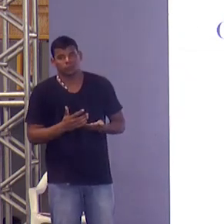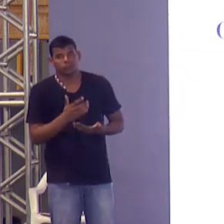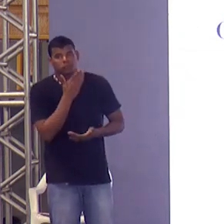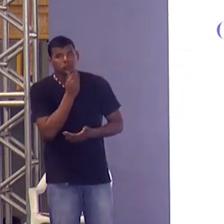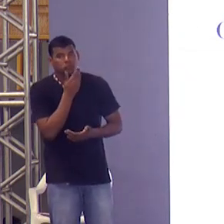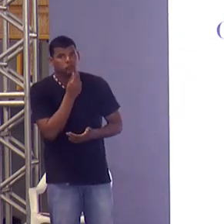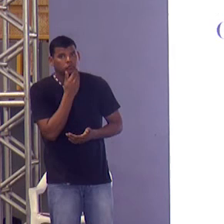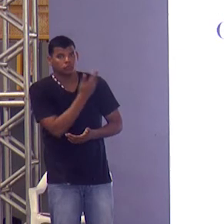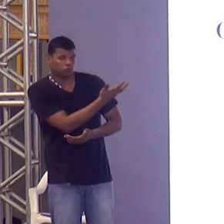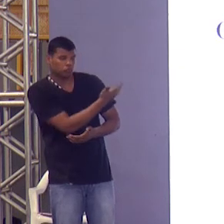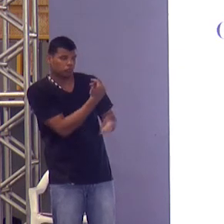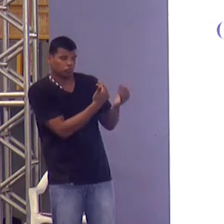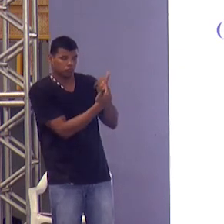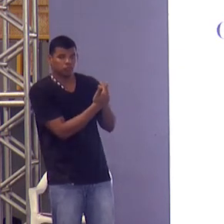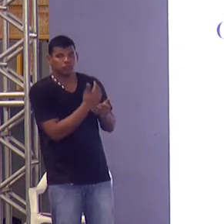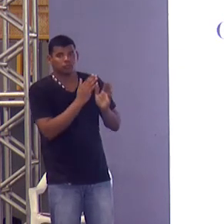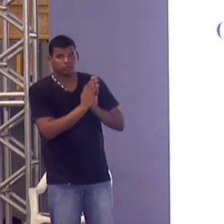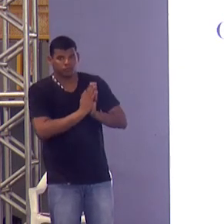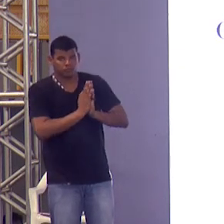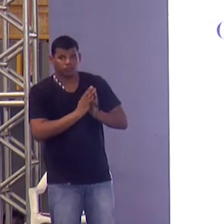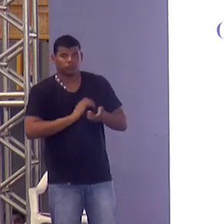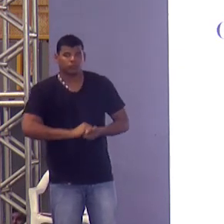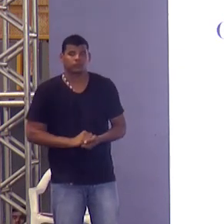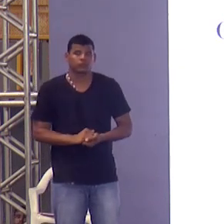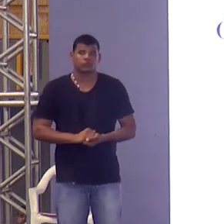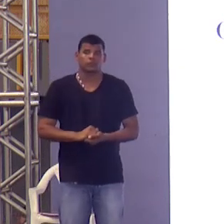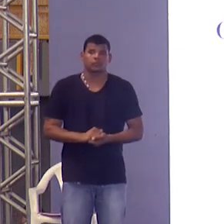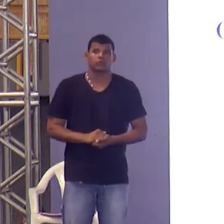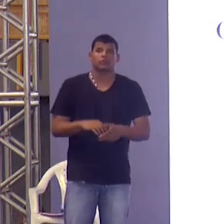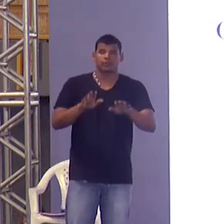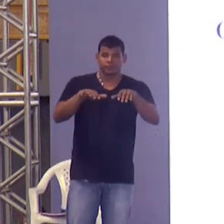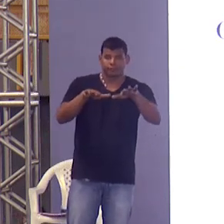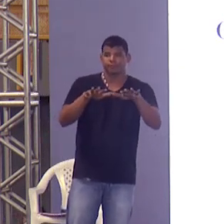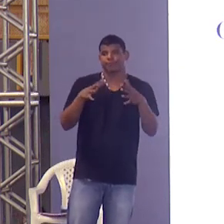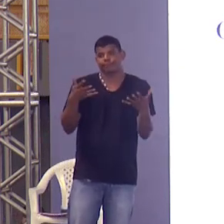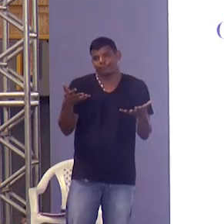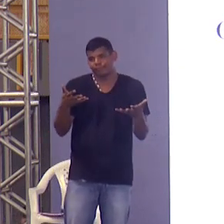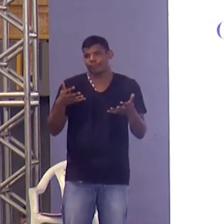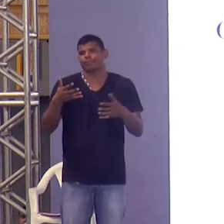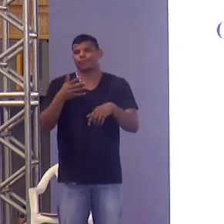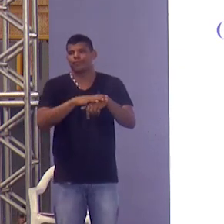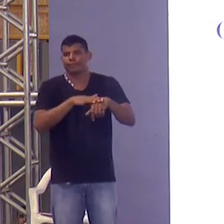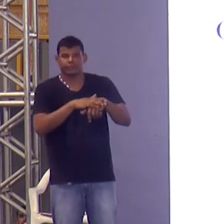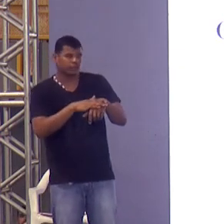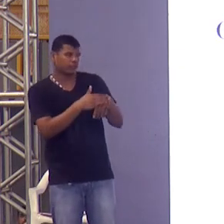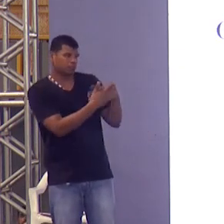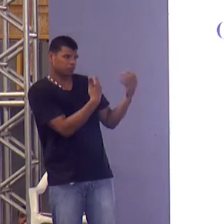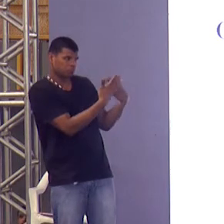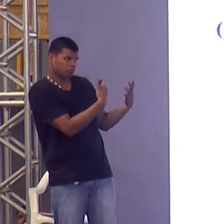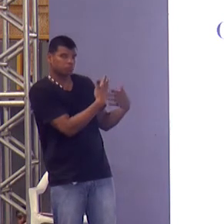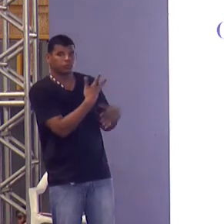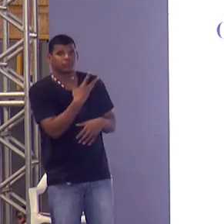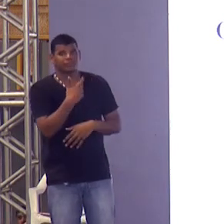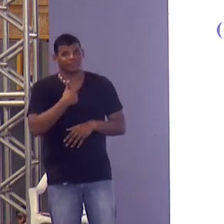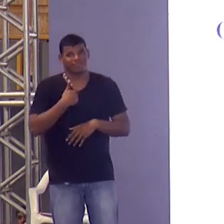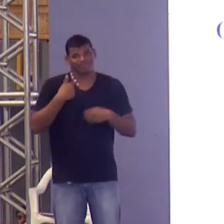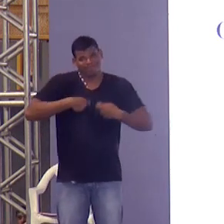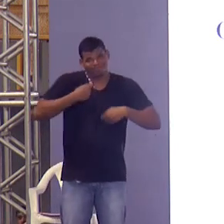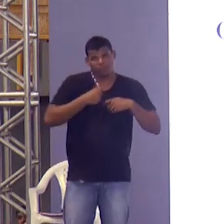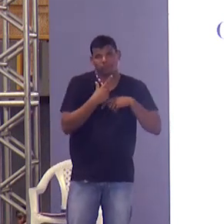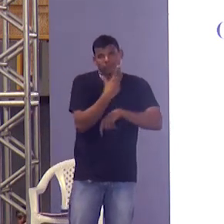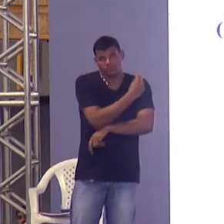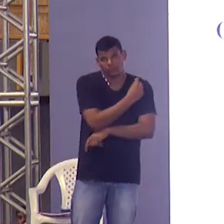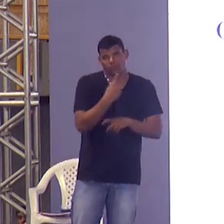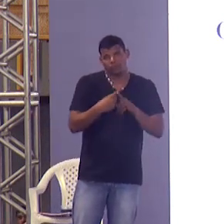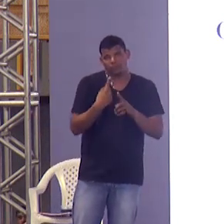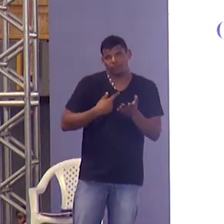meninos, sobe aqui. Gente, eu vou precisar, eu já conversei com o Fábio, eu vou precisar me ausentar. Eu